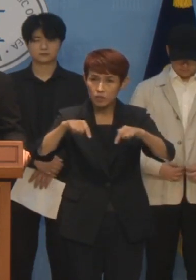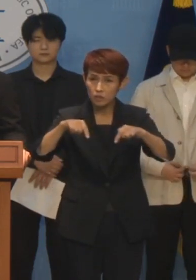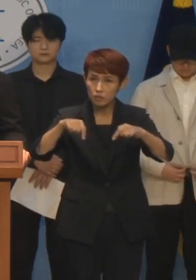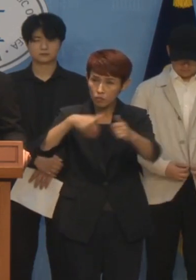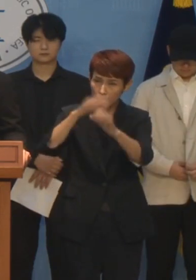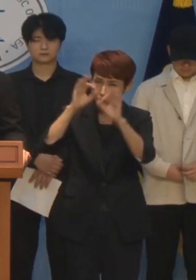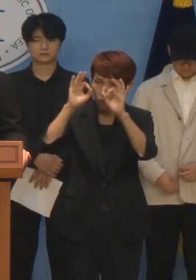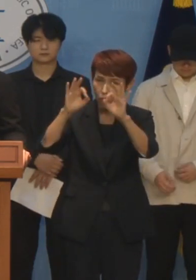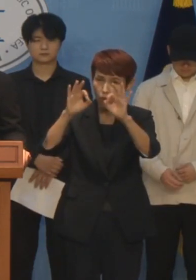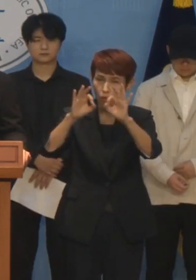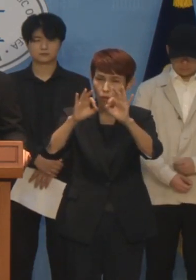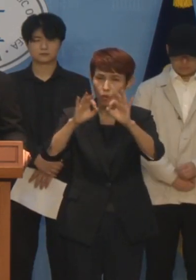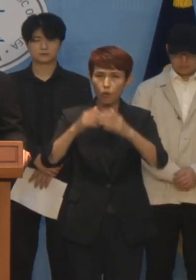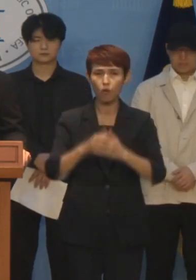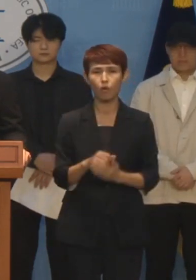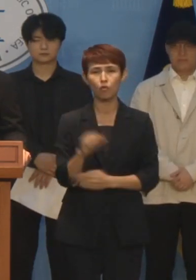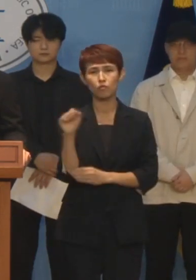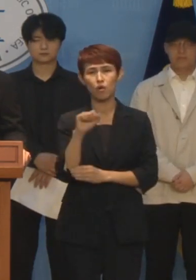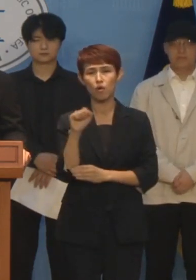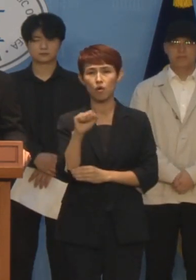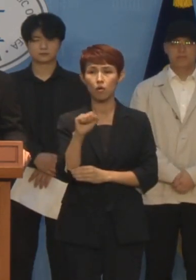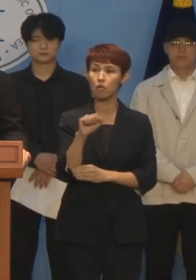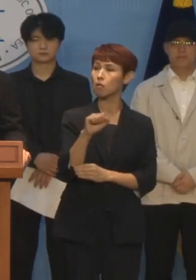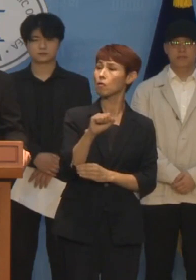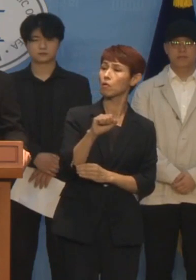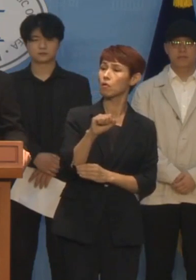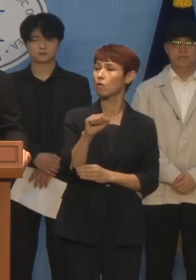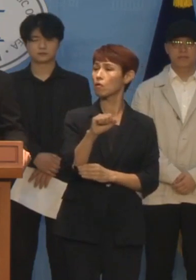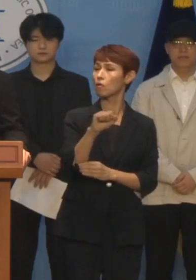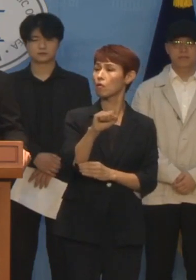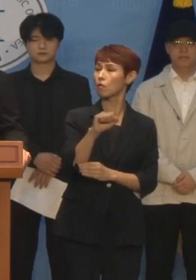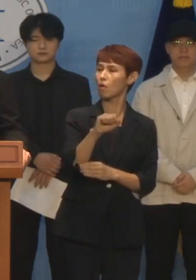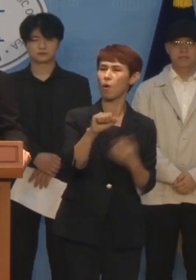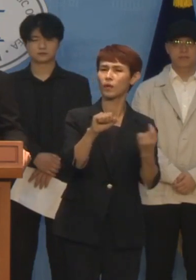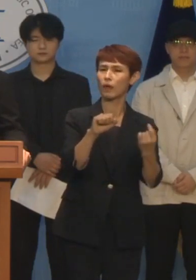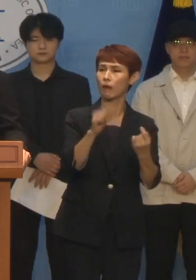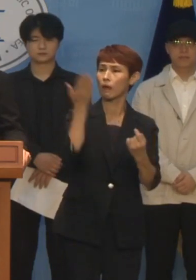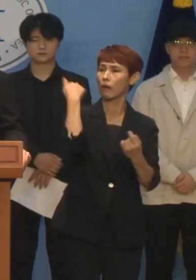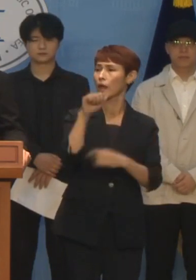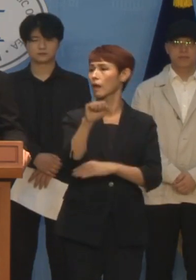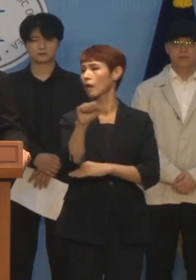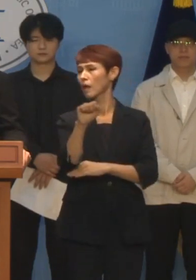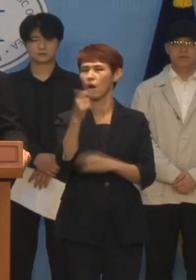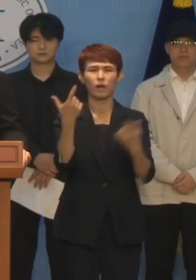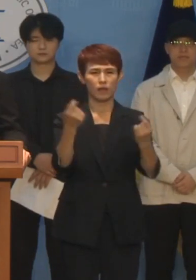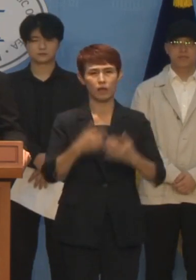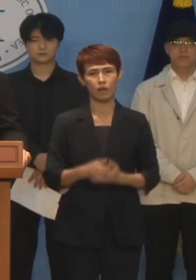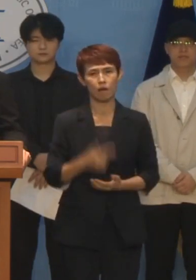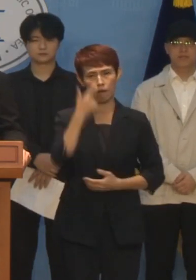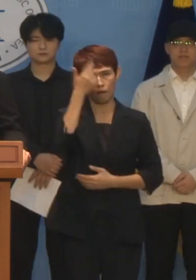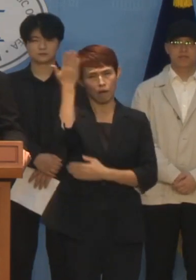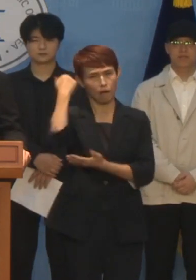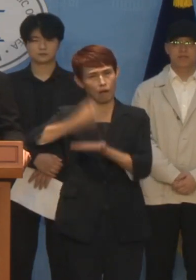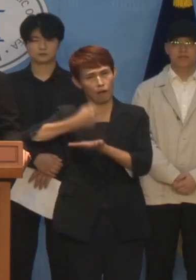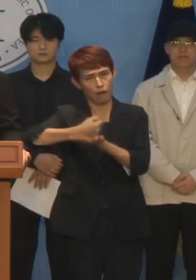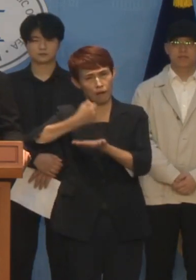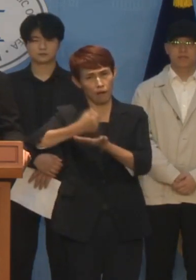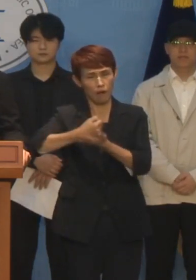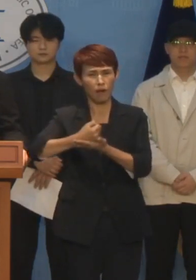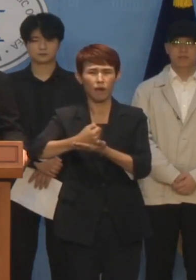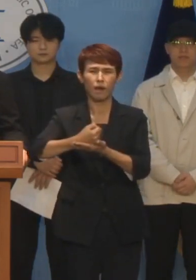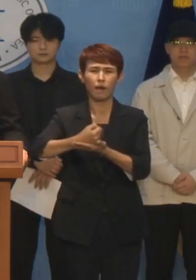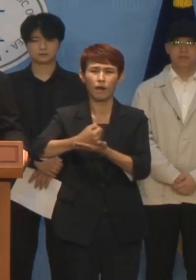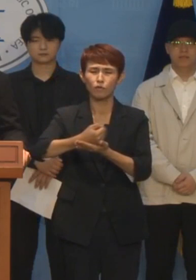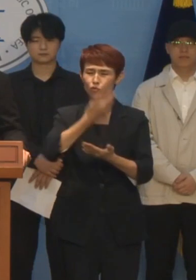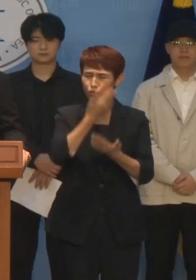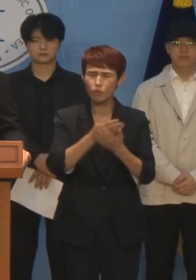백미러를 보면서 운전하는 운전수를 보는 것과 같습니다. 과거사 논쟁, 사정정국 이런 이야기가 중요하지 않다는 것은